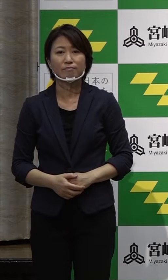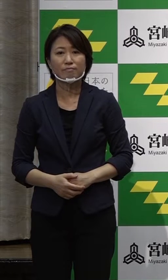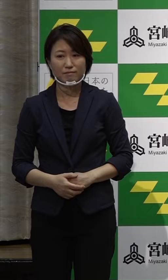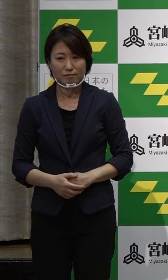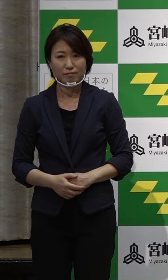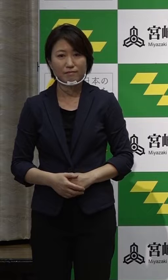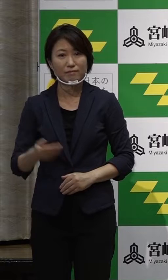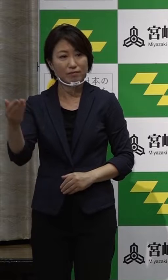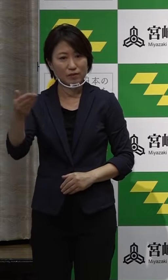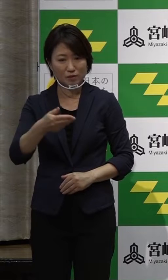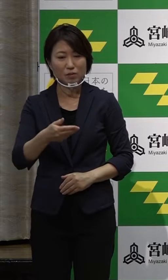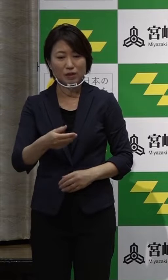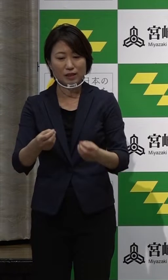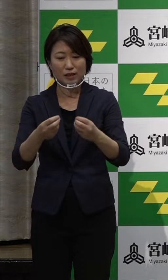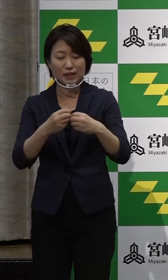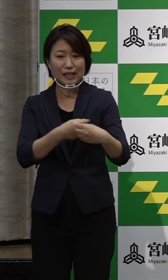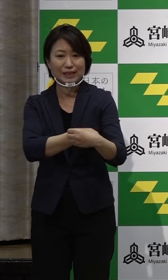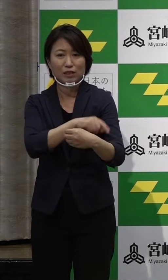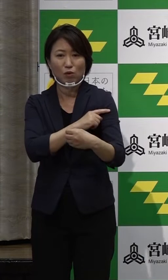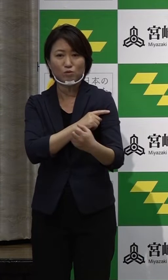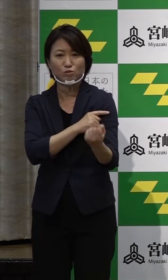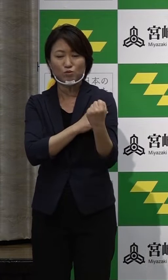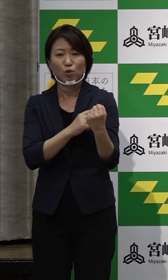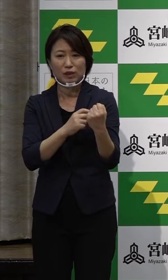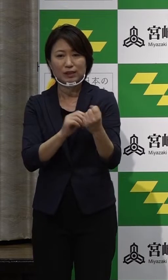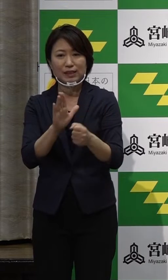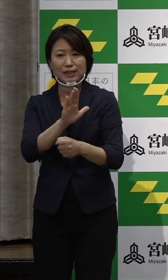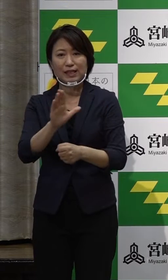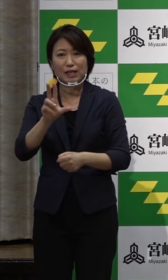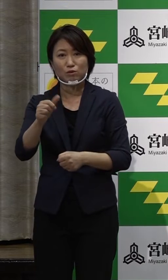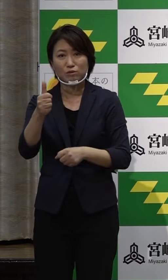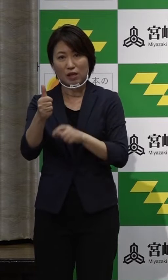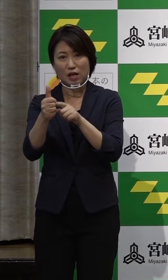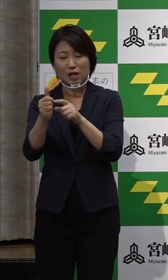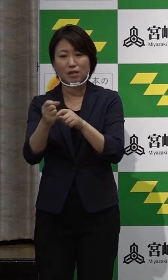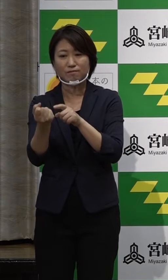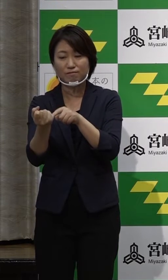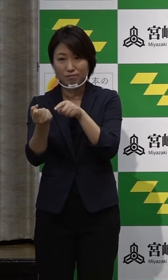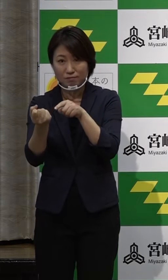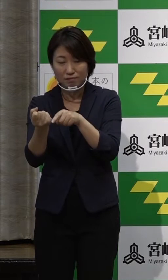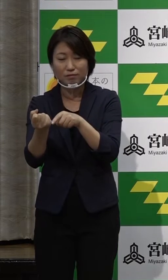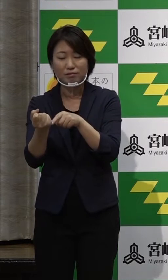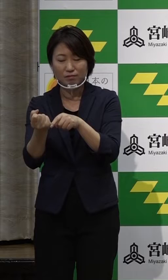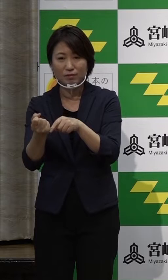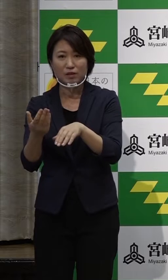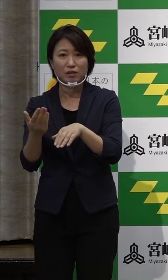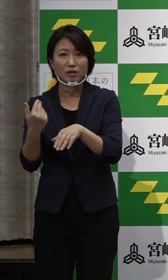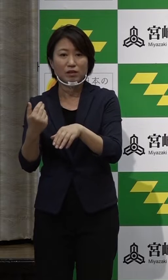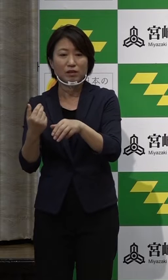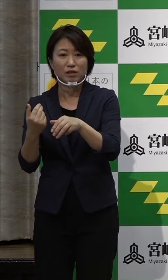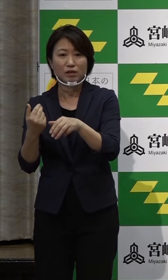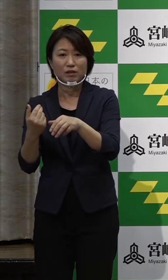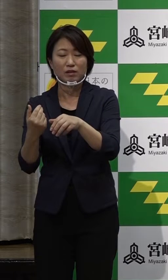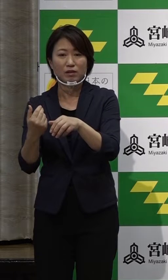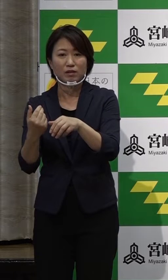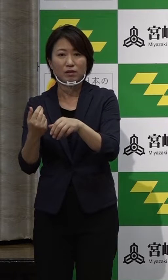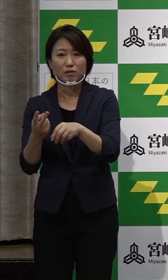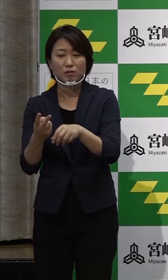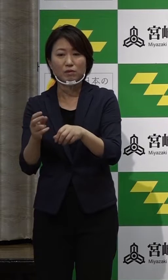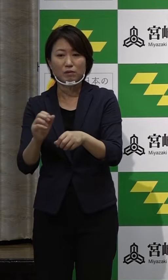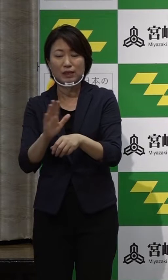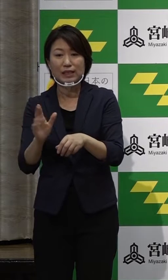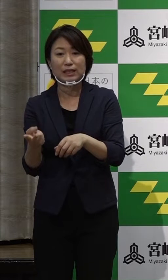また感染力の強いデルタ株なんですけれども、先月26日から今月2日までで置き換わり